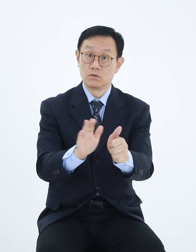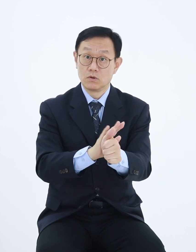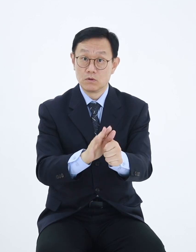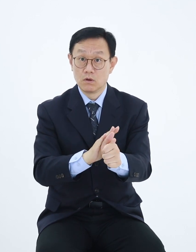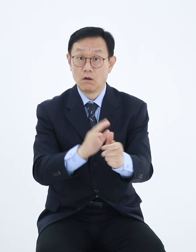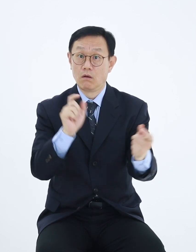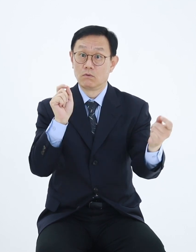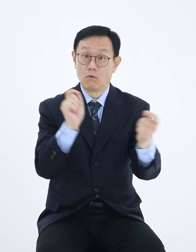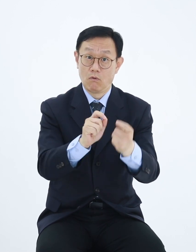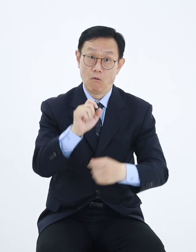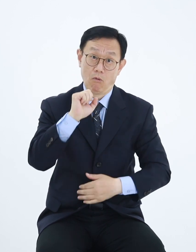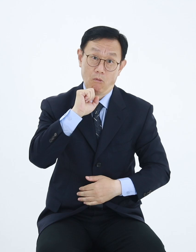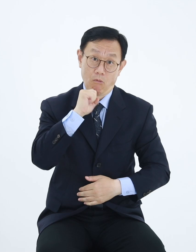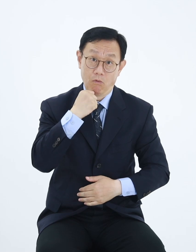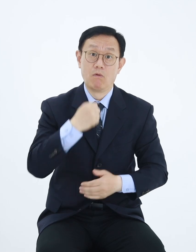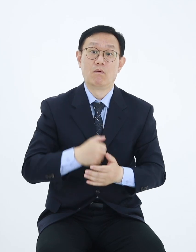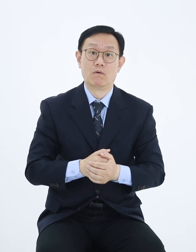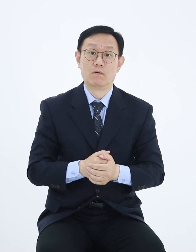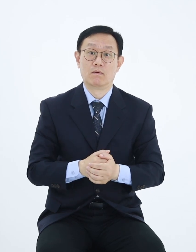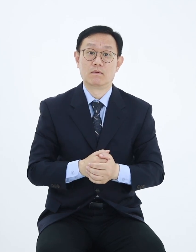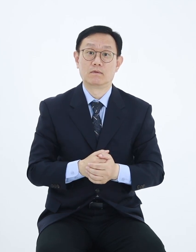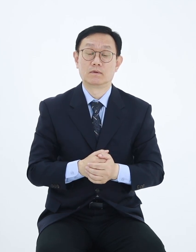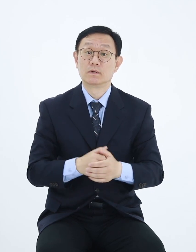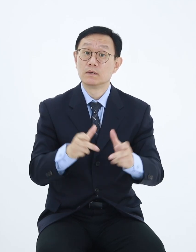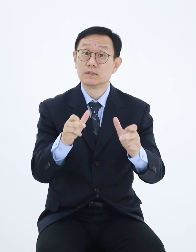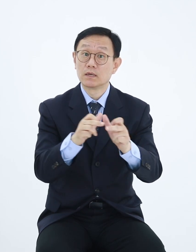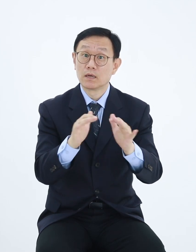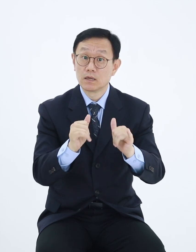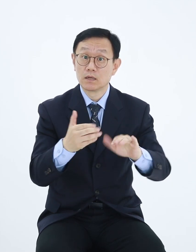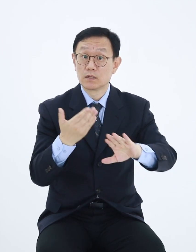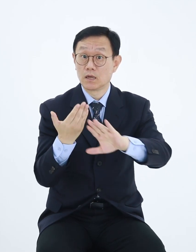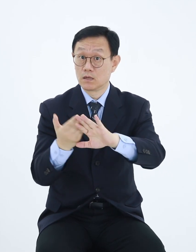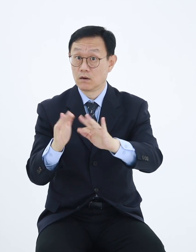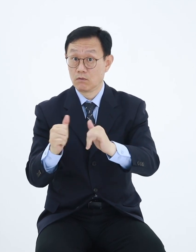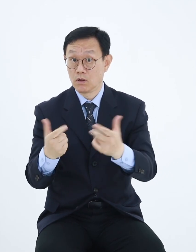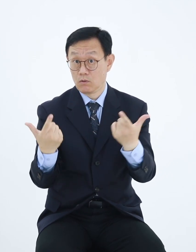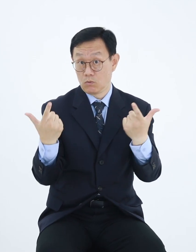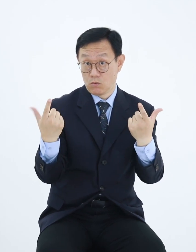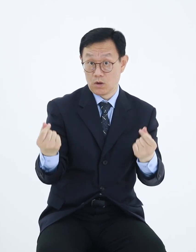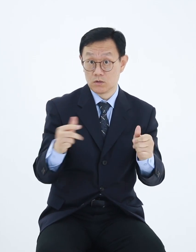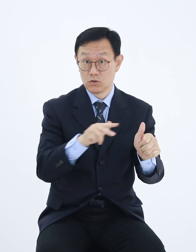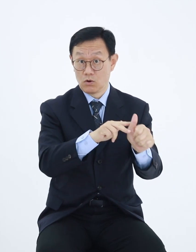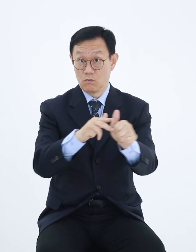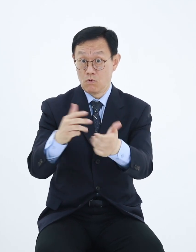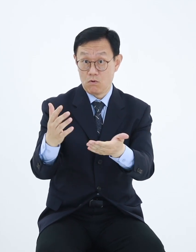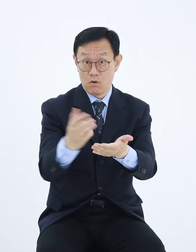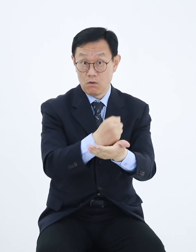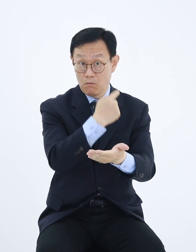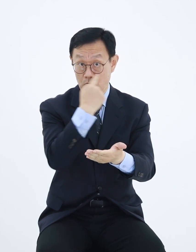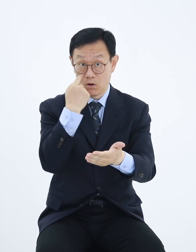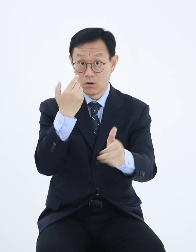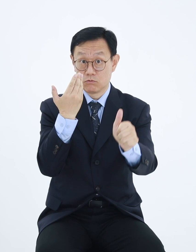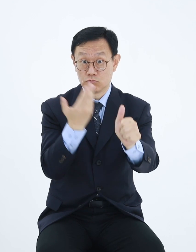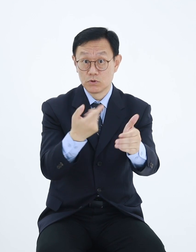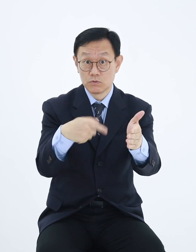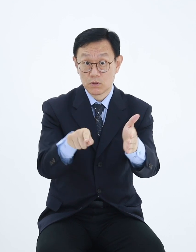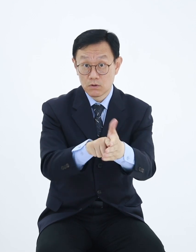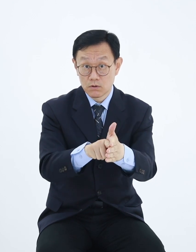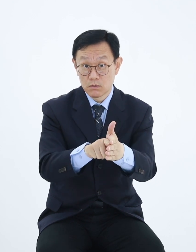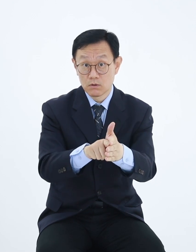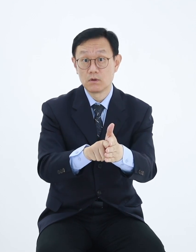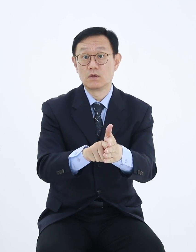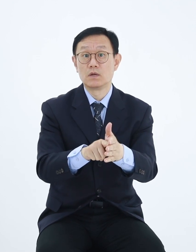대한 접근이 어려울 수 있습니다. 장애인이 다른 사람과 동등하게 정보 접근권을 보장받을 수 있도록 하기